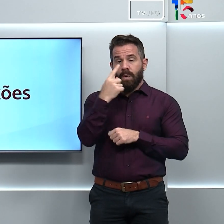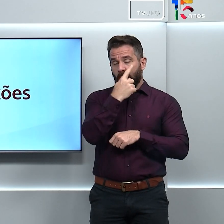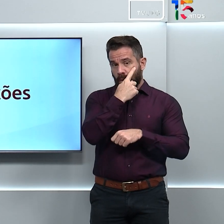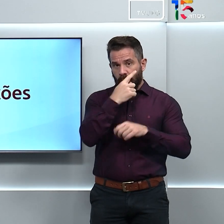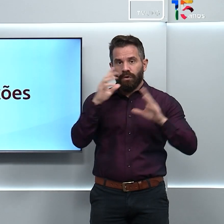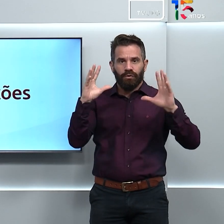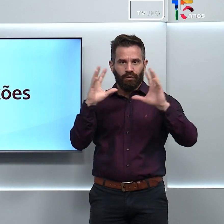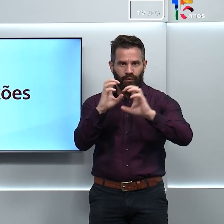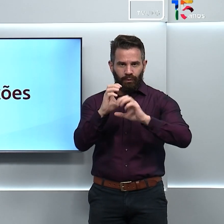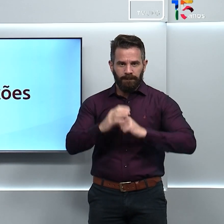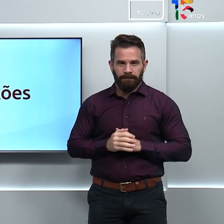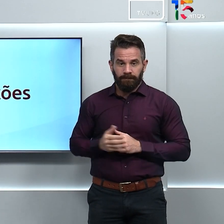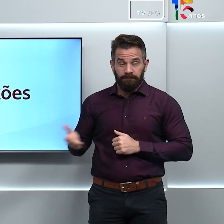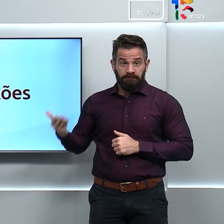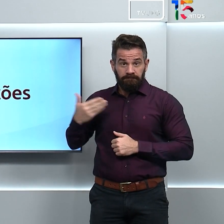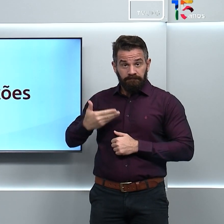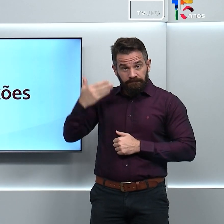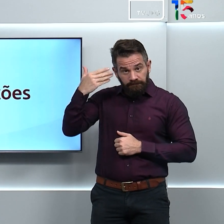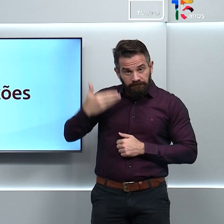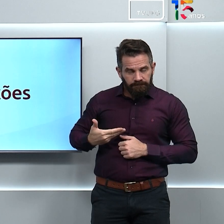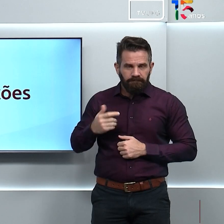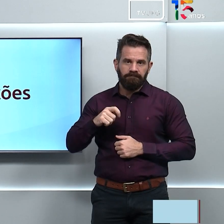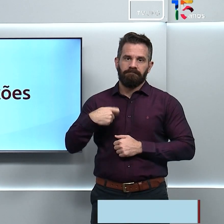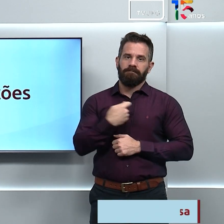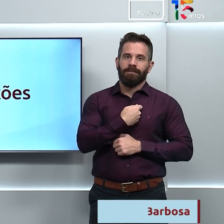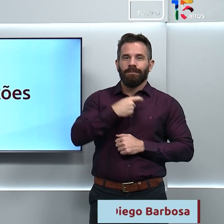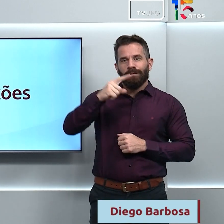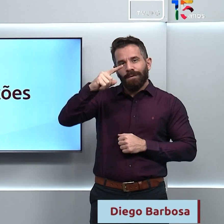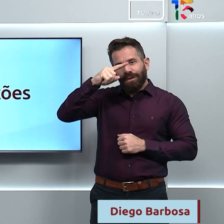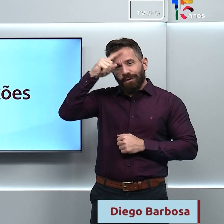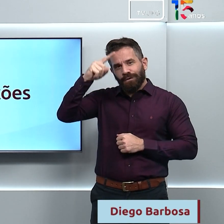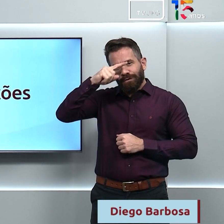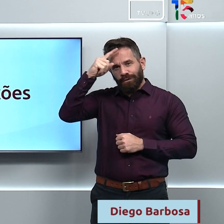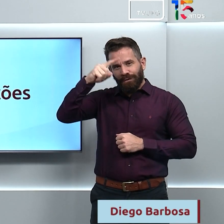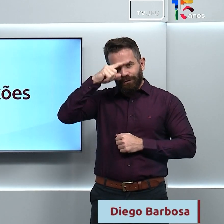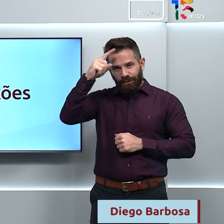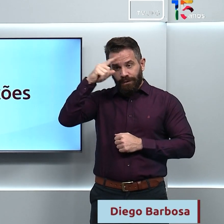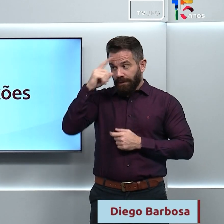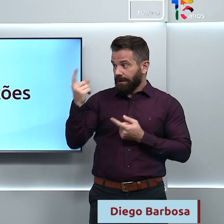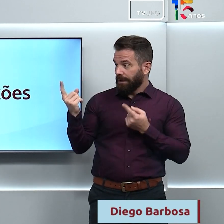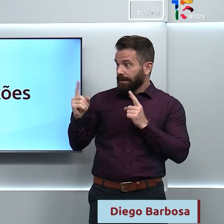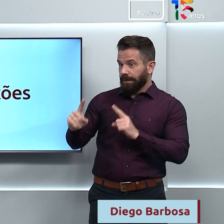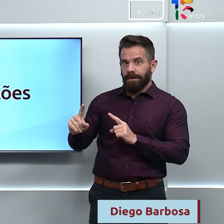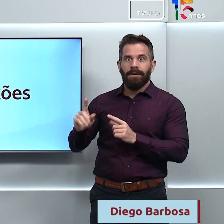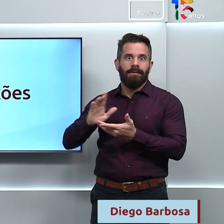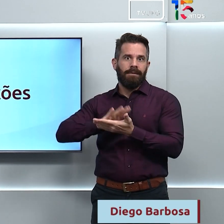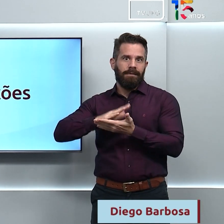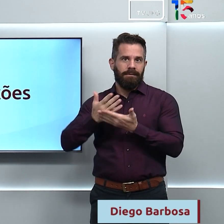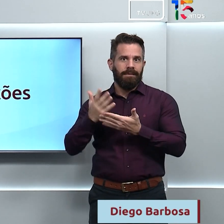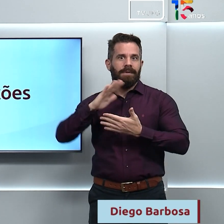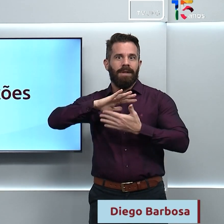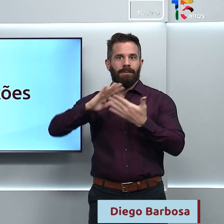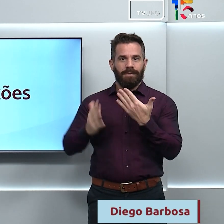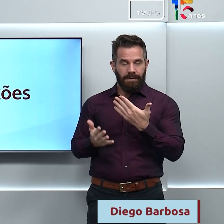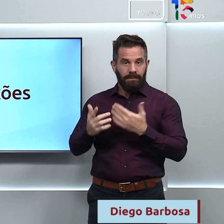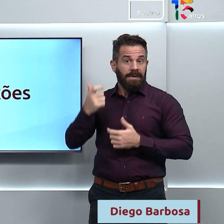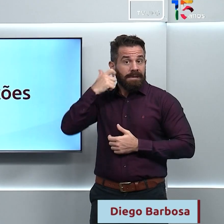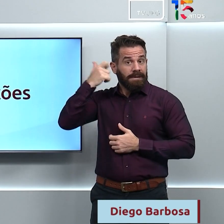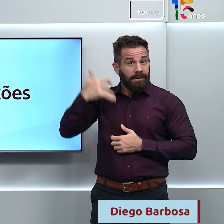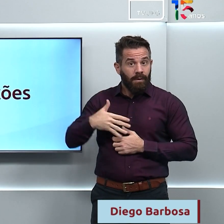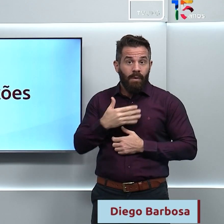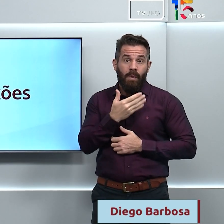também escuros. Quem está à minha esquerda é o professor Diego Barbosa. Ele se descreve como um homem de pele clara,